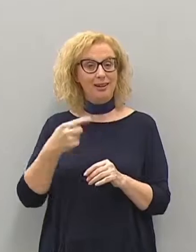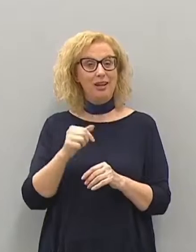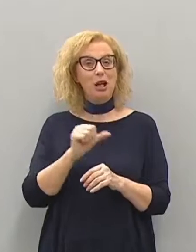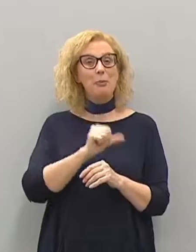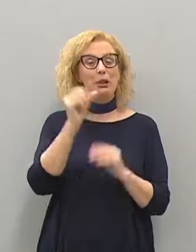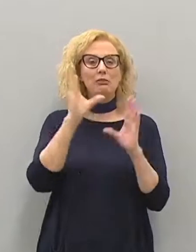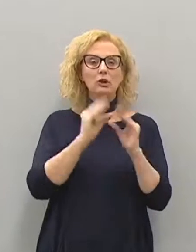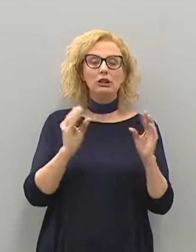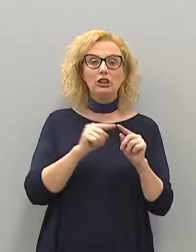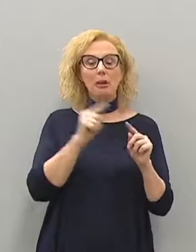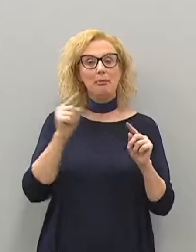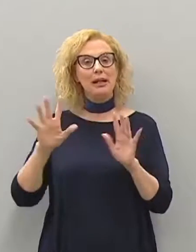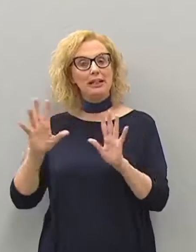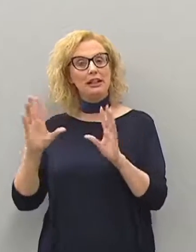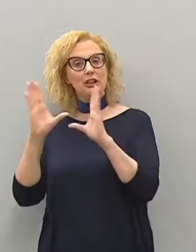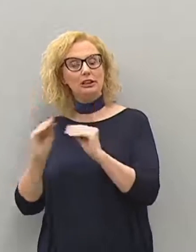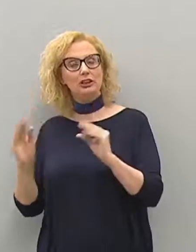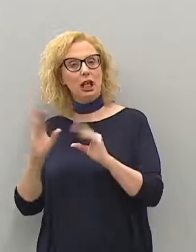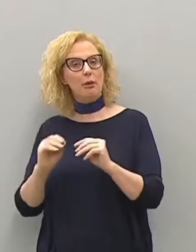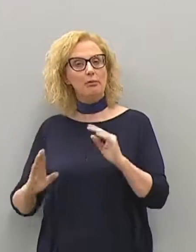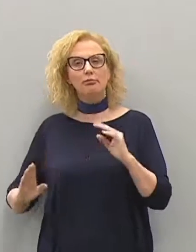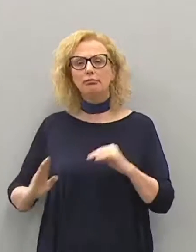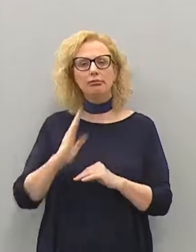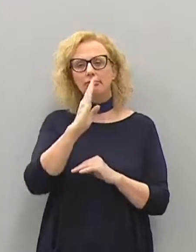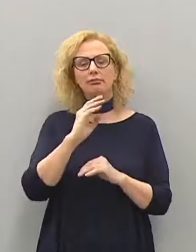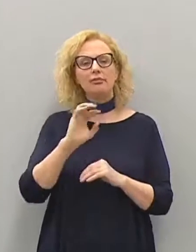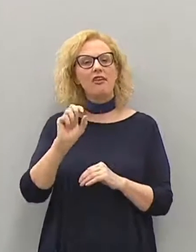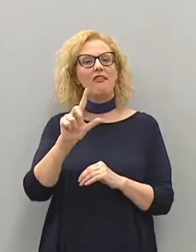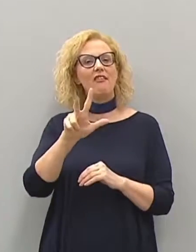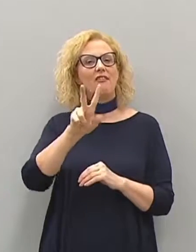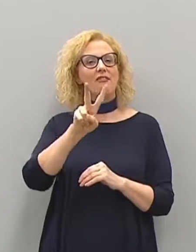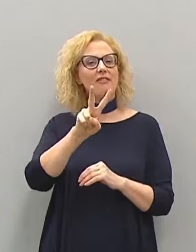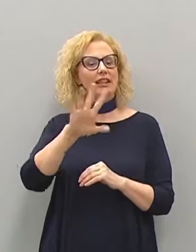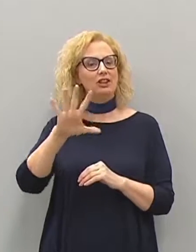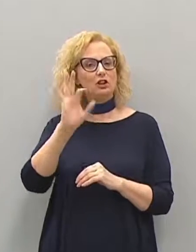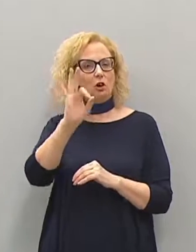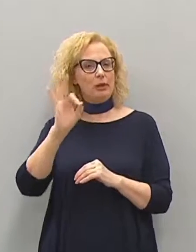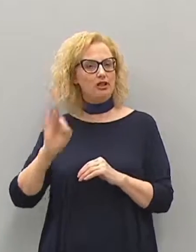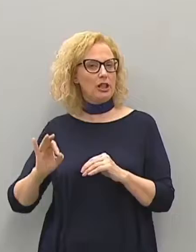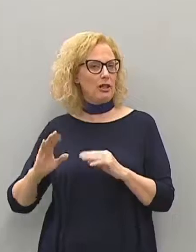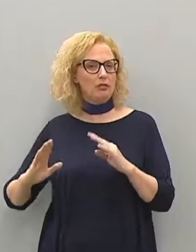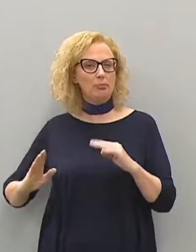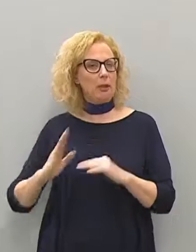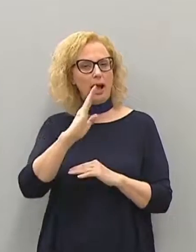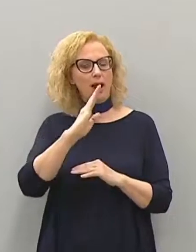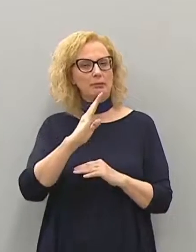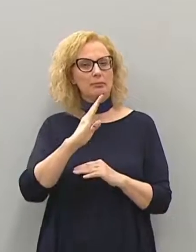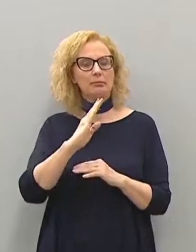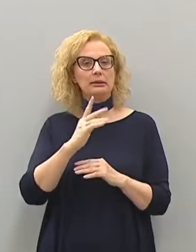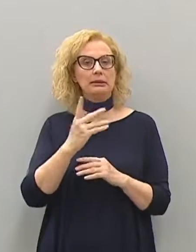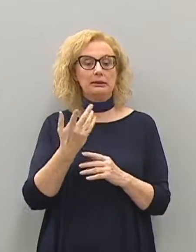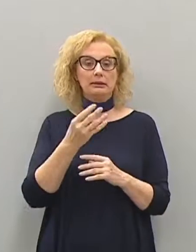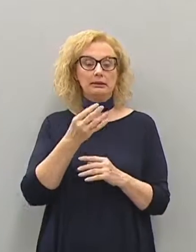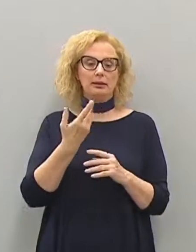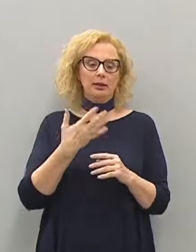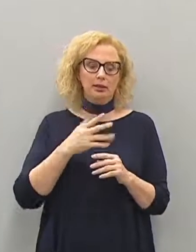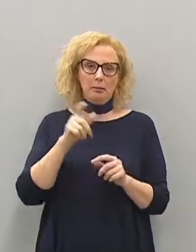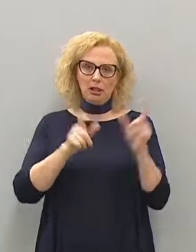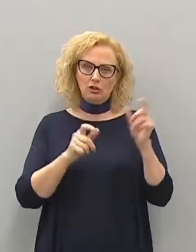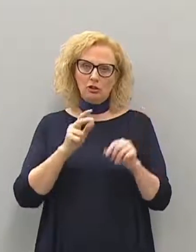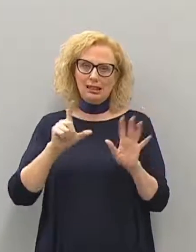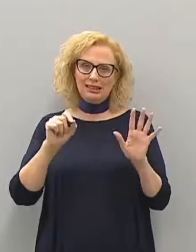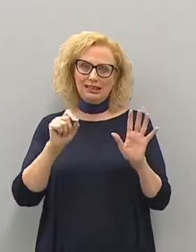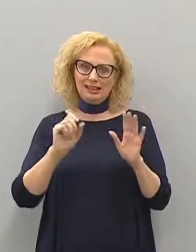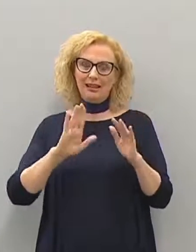e il 10 di dicembre questo è schizzato al 25 per cento e quindi sapendo che gli ultrasettantenni sono quelli che poi hanno più probabilità